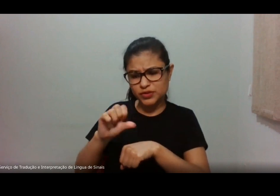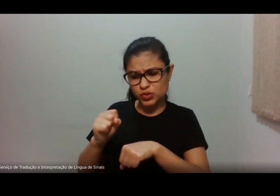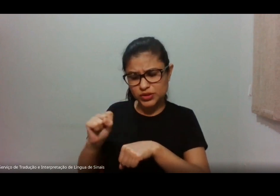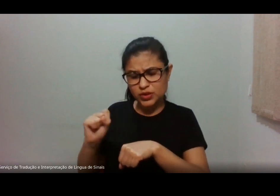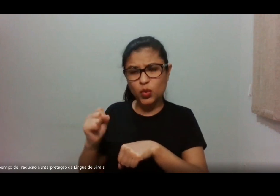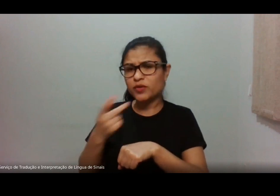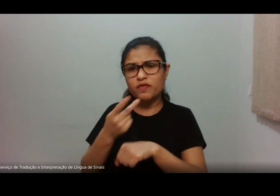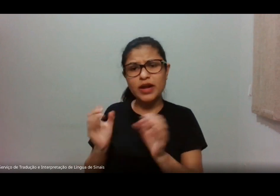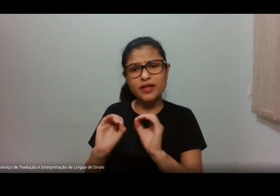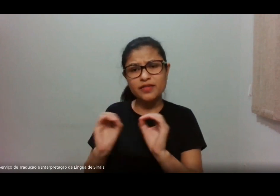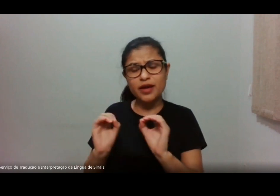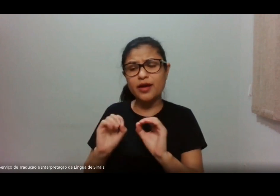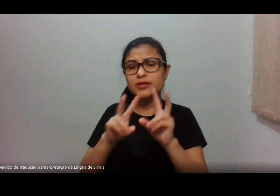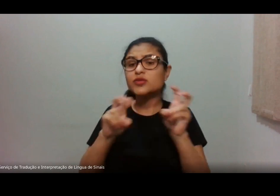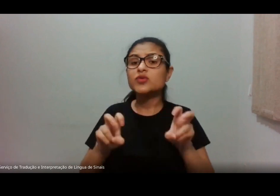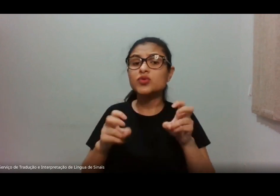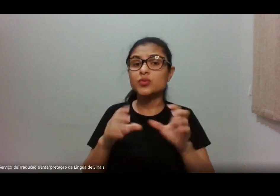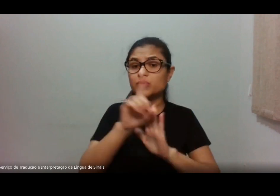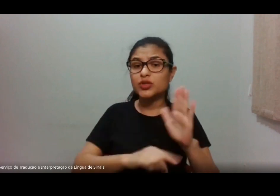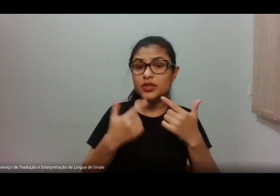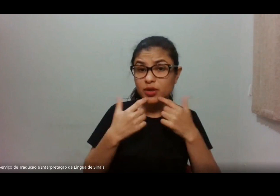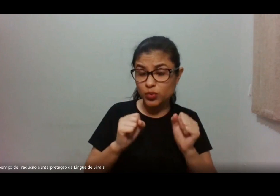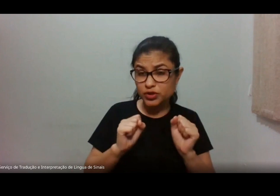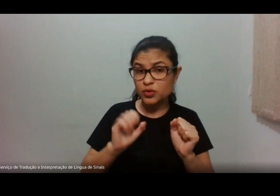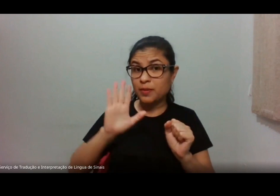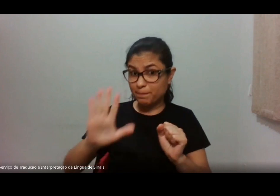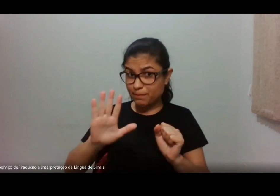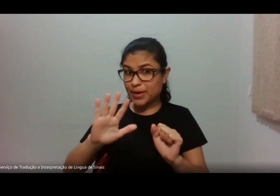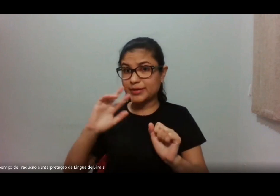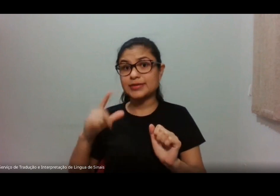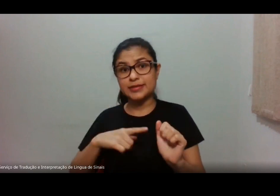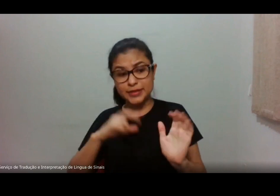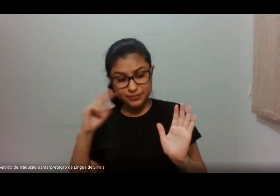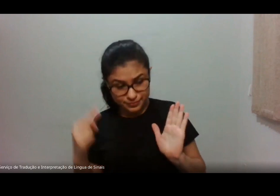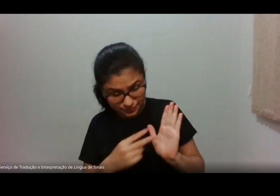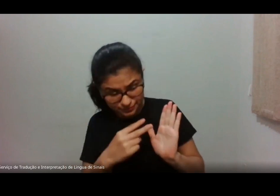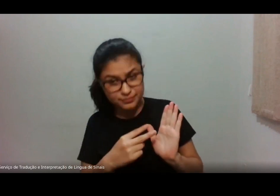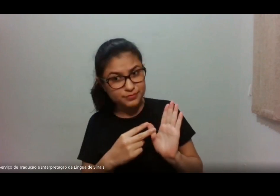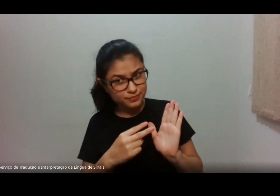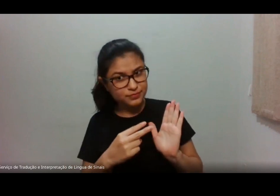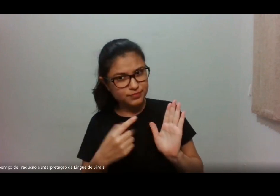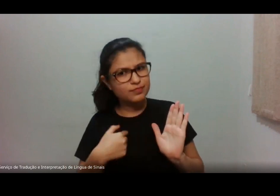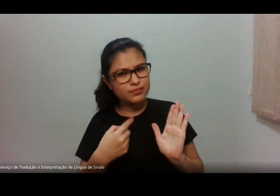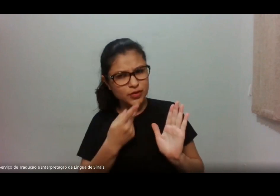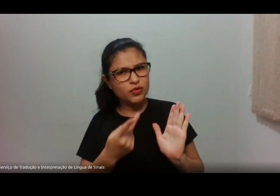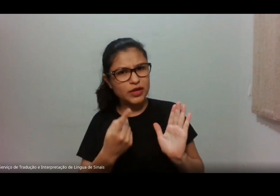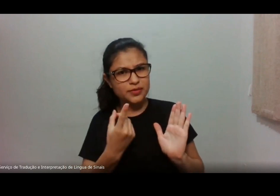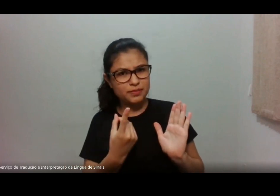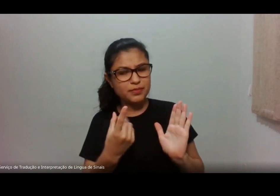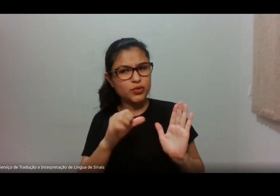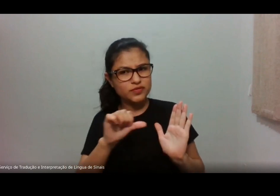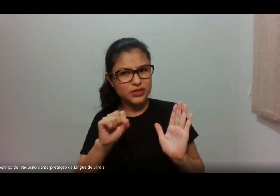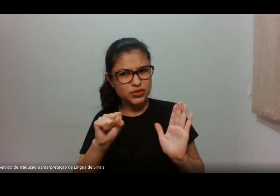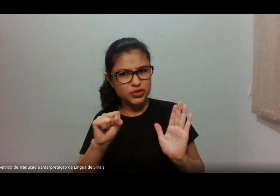de 98 não fala em direitos linguísticos, mas reconhece algo que também pode parecer absurdo, porque estamos. Eu estou